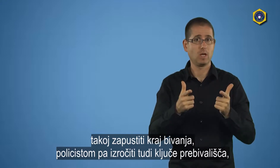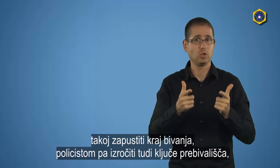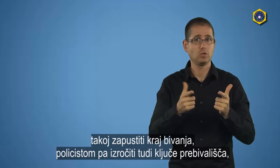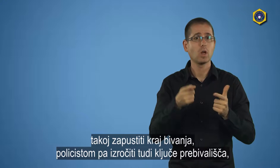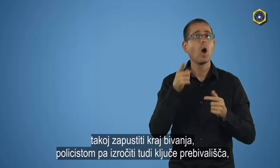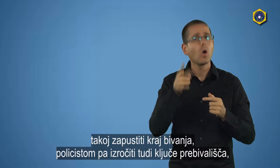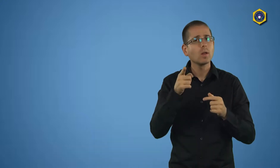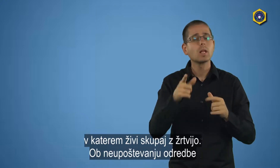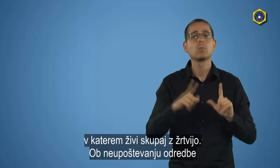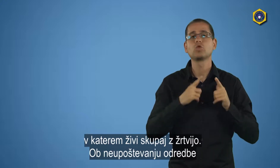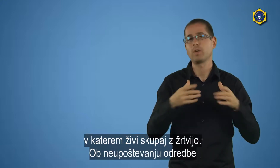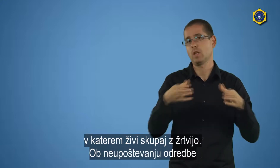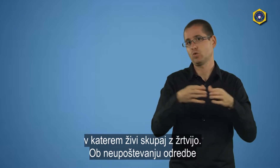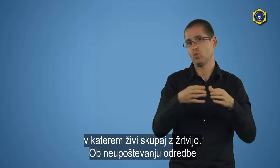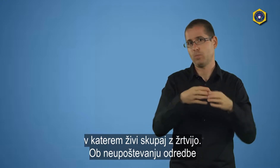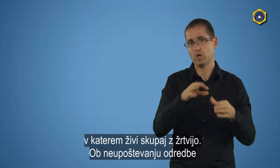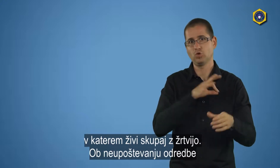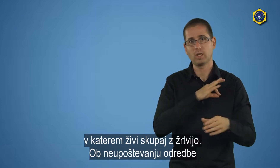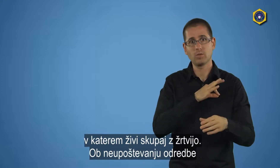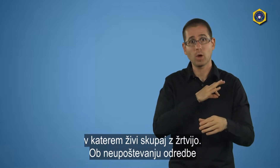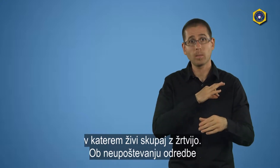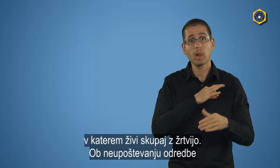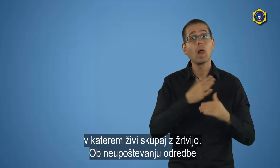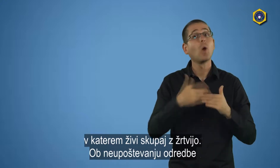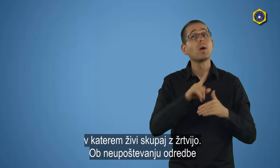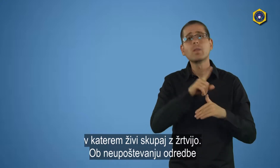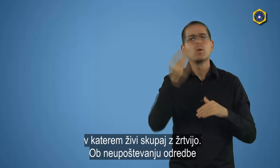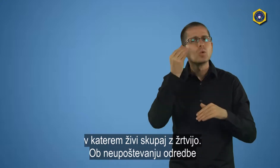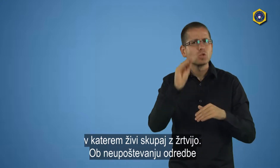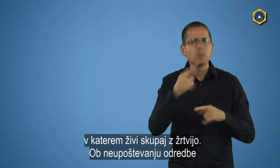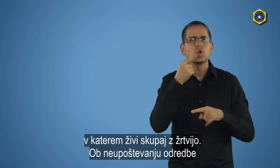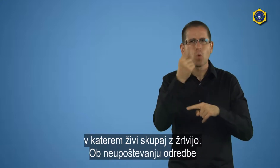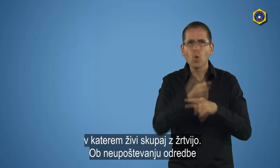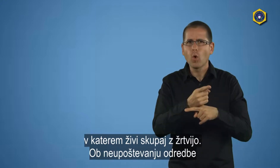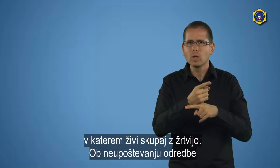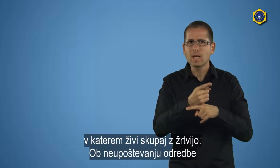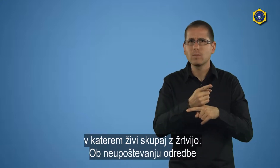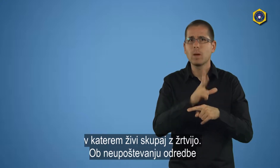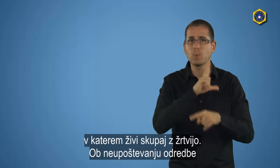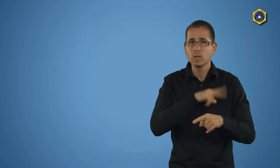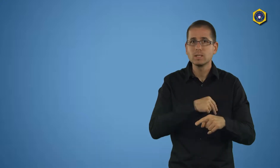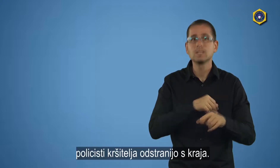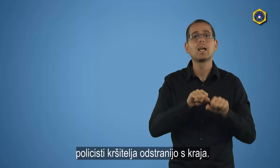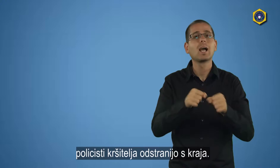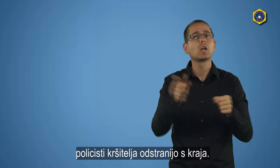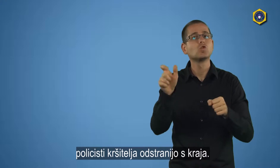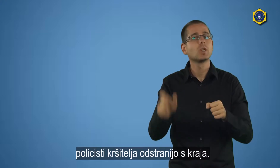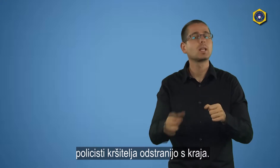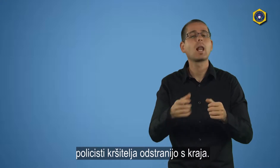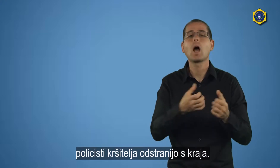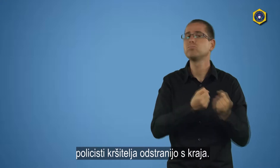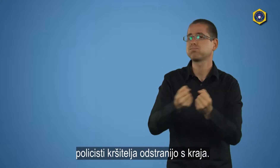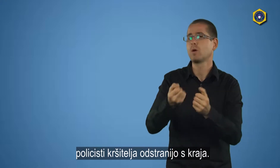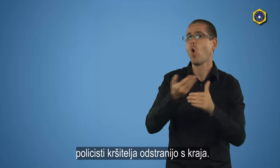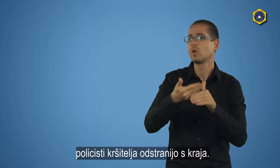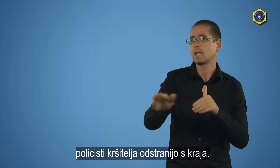v katerem živi skupaj z žrtvijo. Ob neupoštevanju odredbe policisti kršitelja odstranijo s